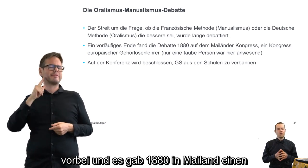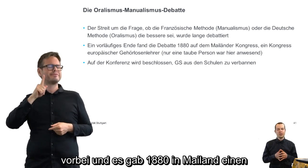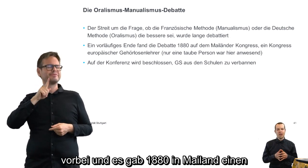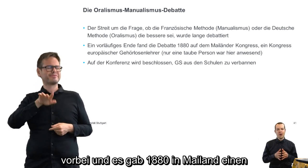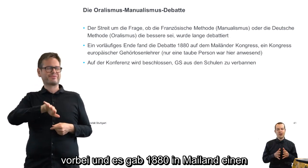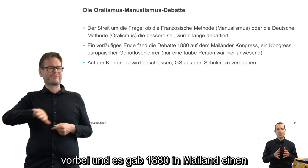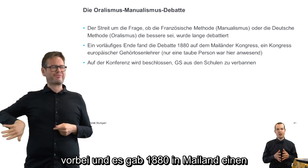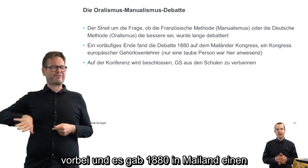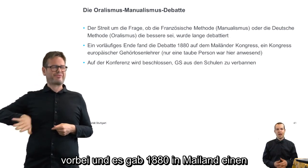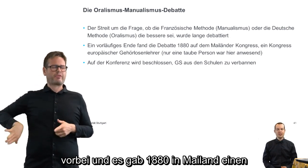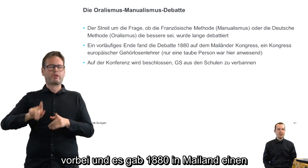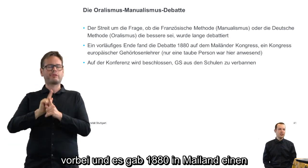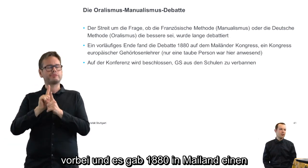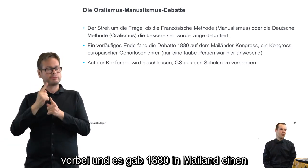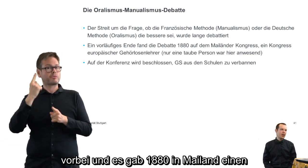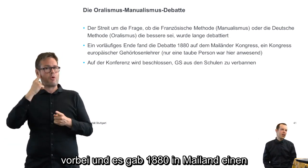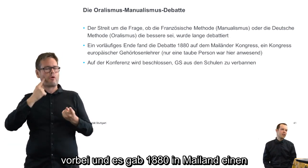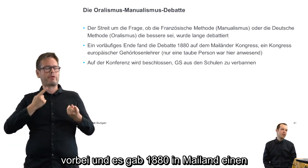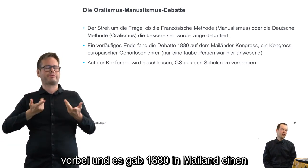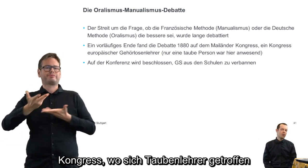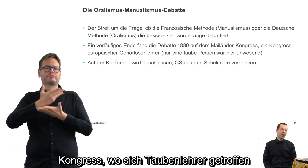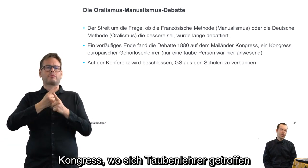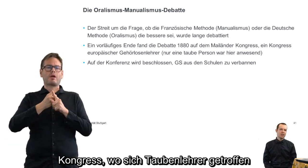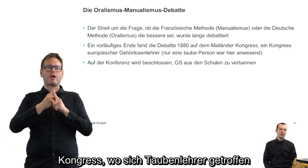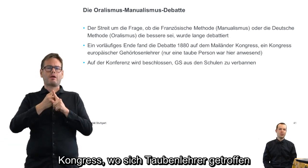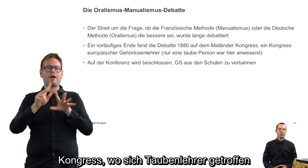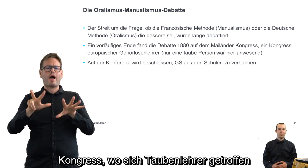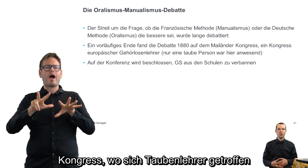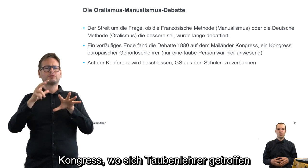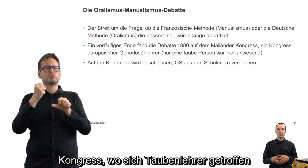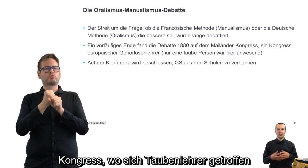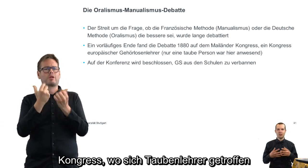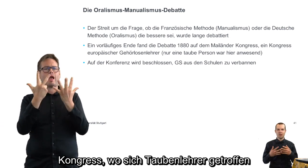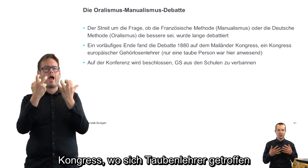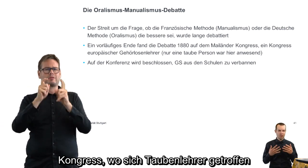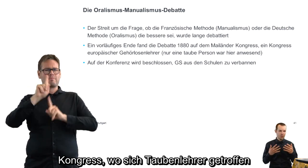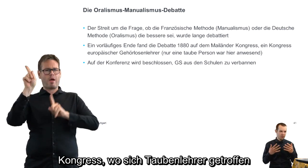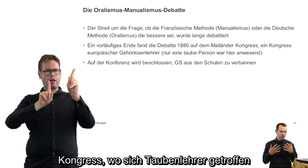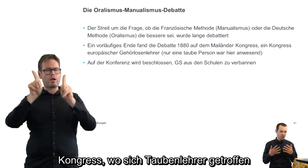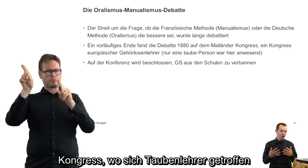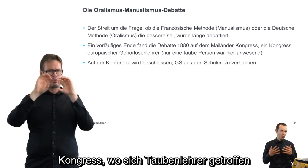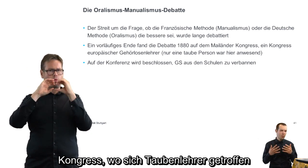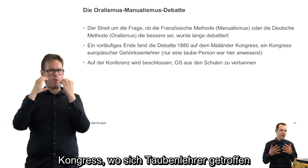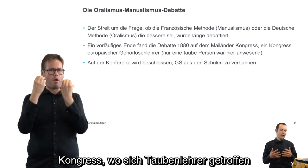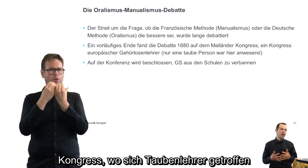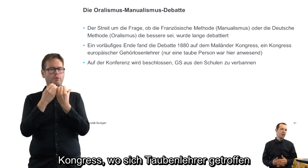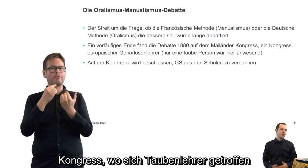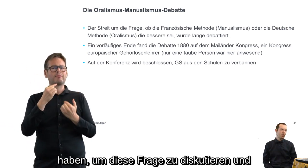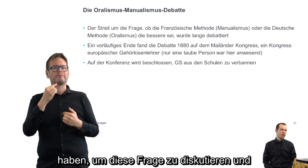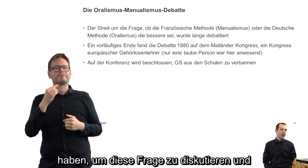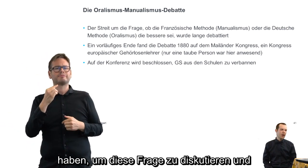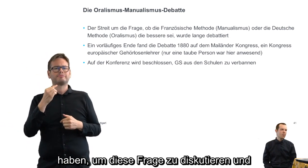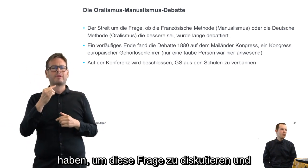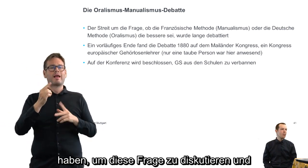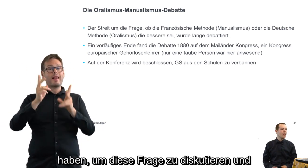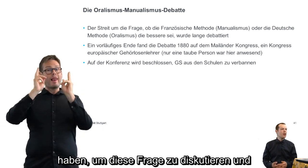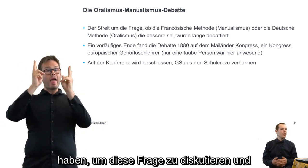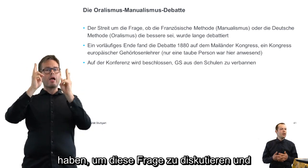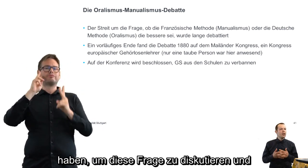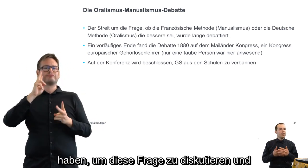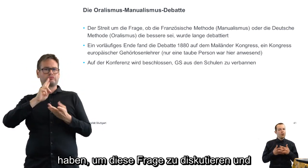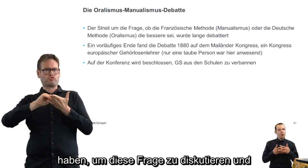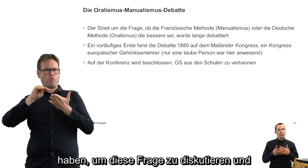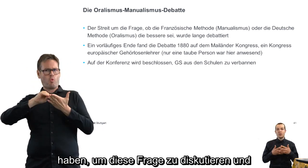Und es gab 1880 in Nailand einen Kongress, wo sich Taubenlehrer getroffen haben,